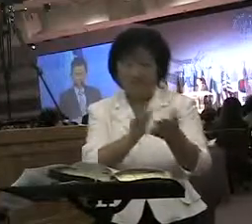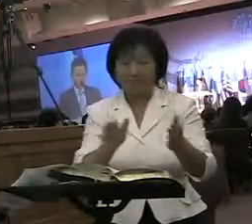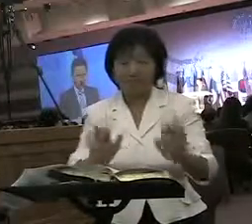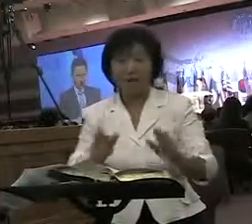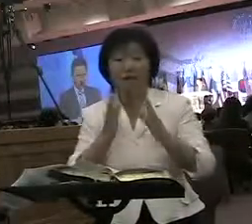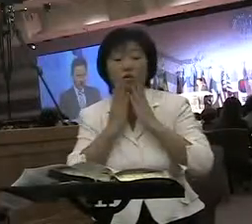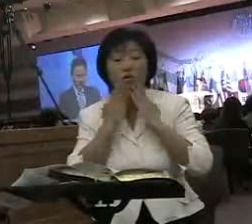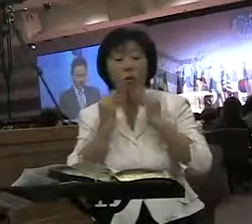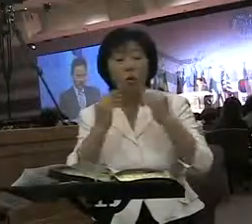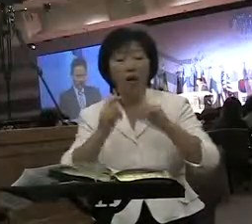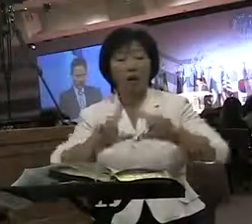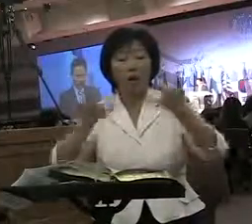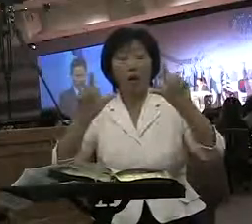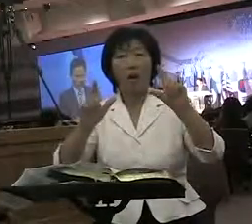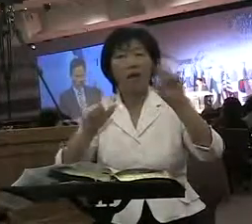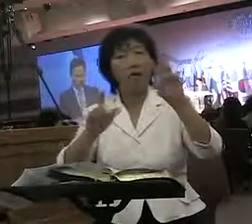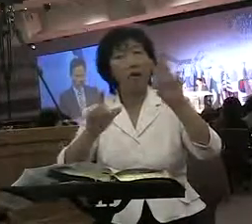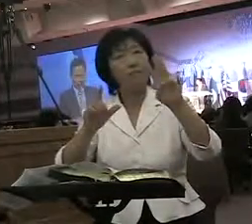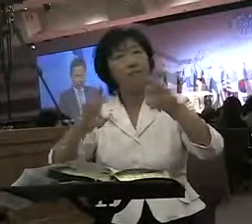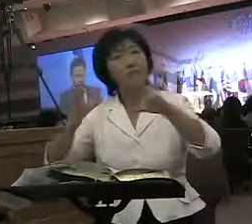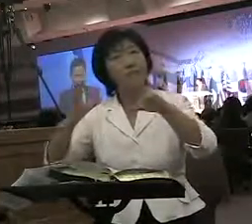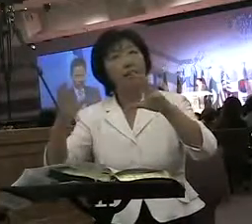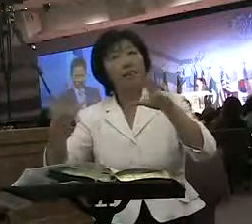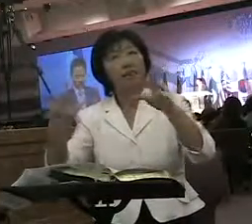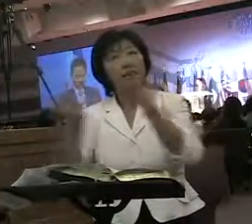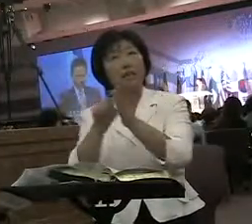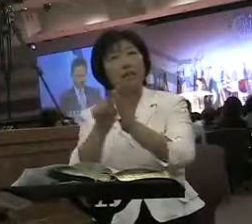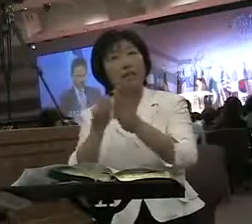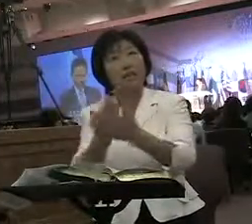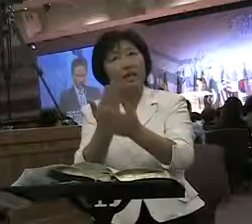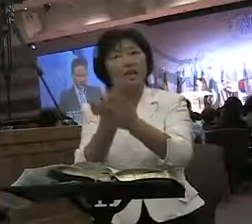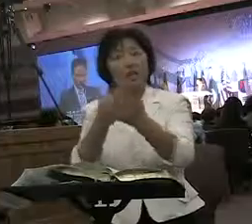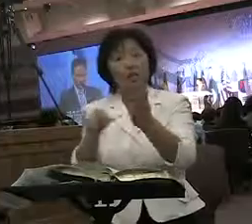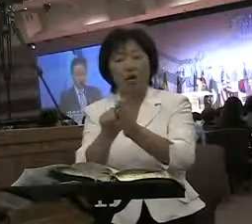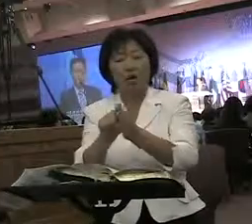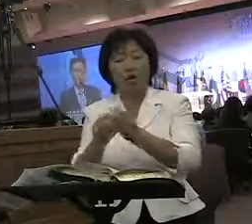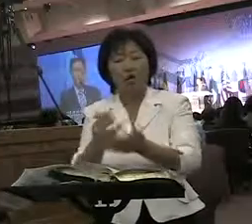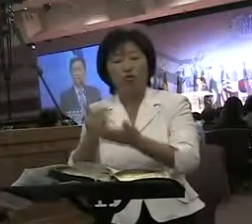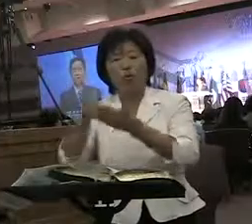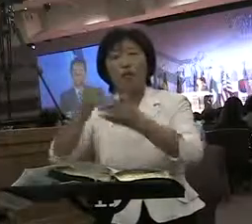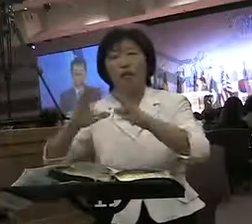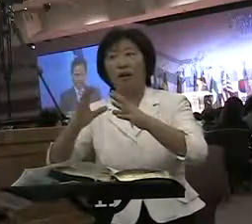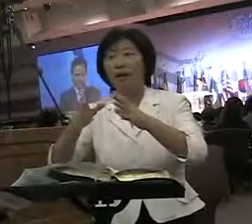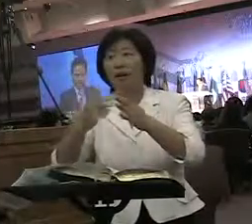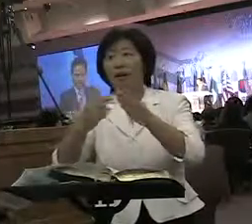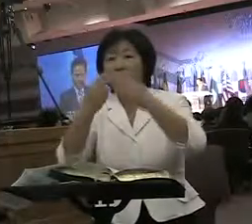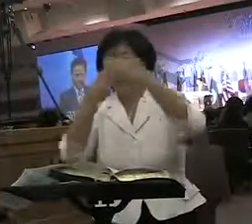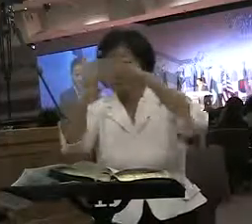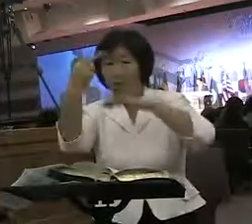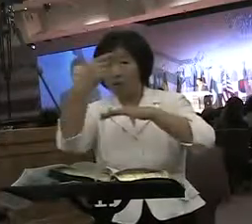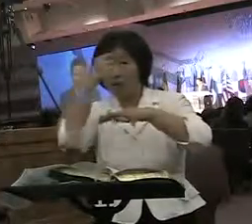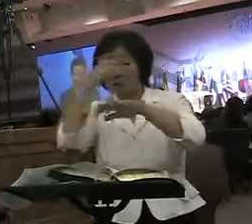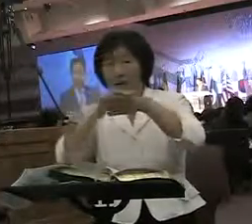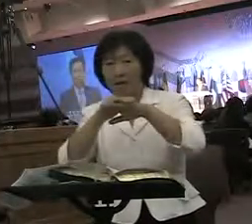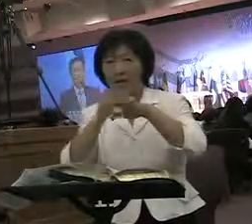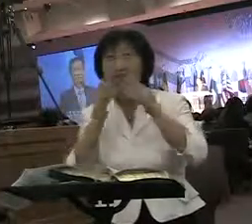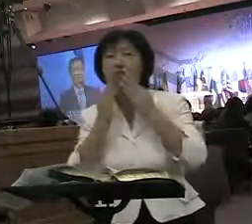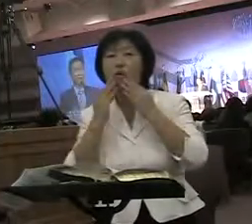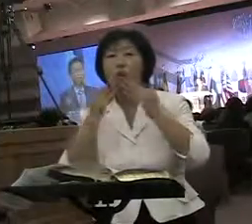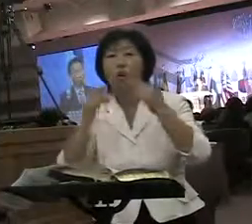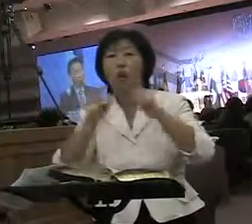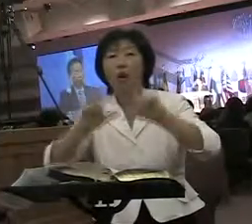이번 토요일은 3세대가 함께 모여 신앙의 계승을 이루고 주님의 나라를 꿈꾸는 비전 예배입니다. 토요일 새벽